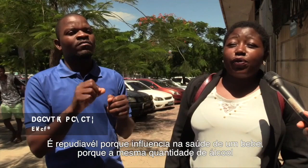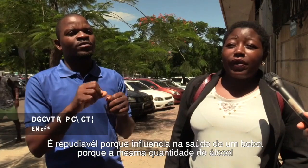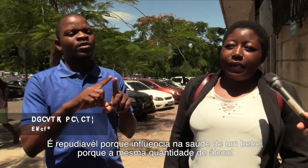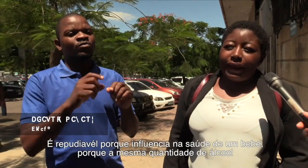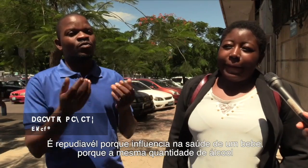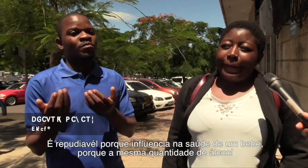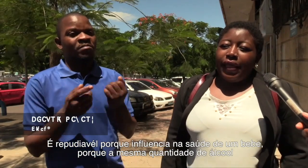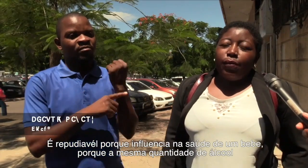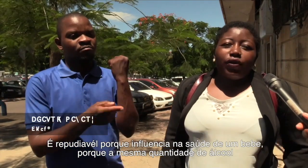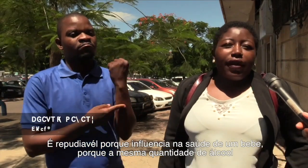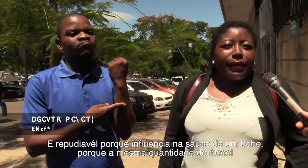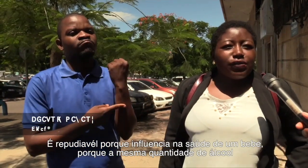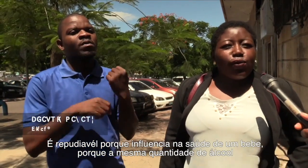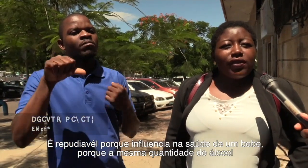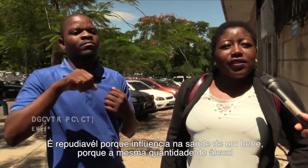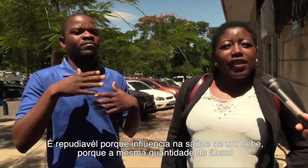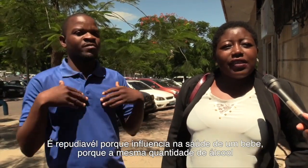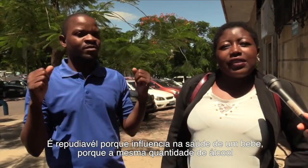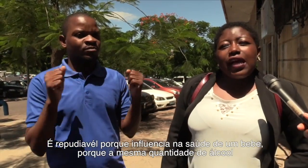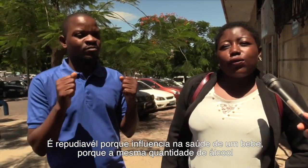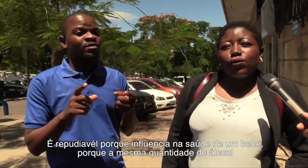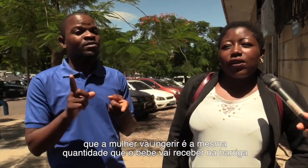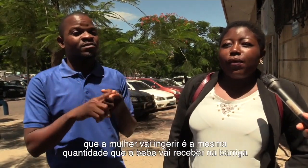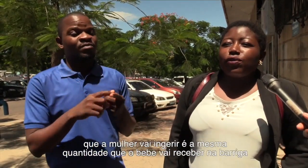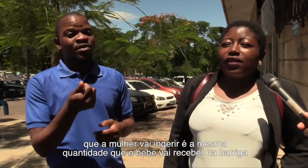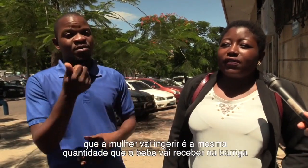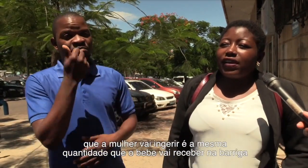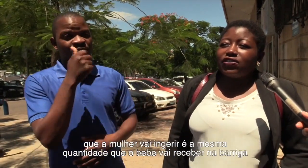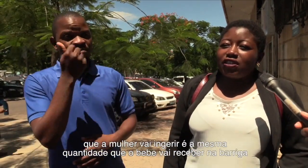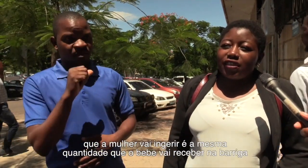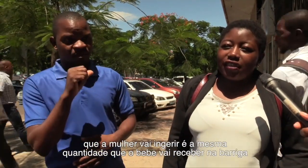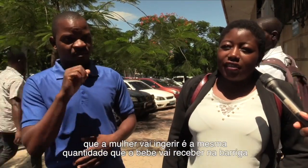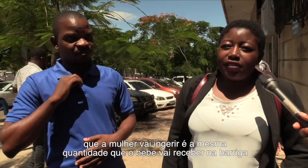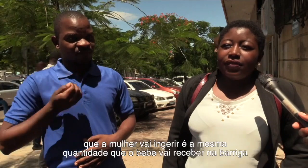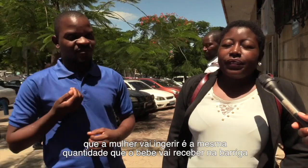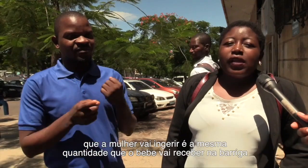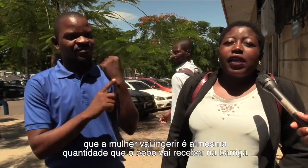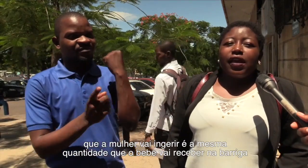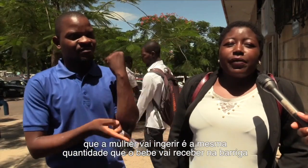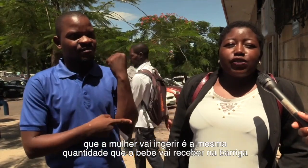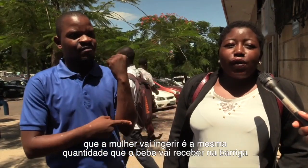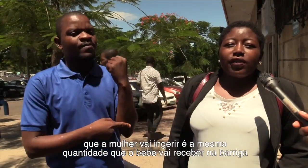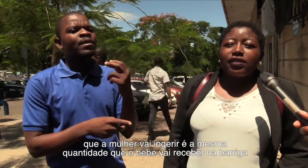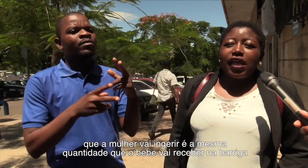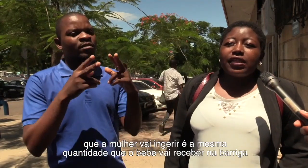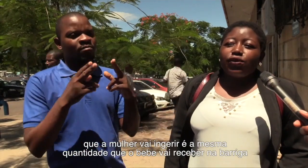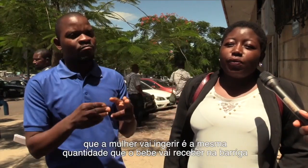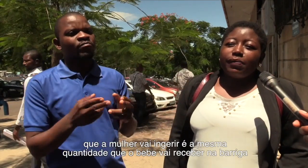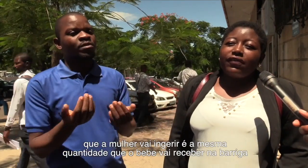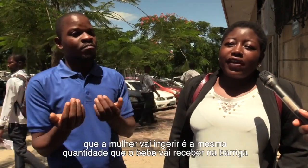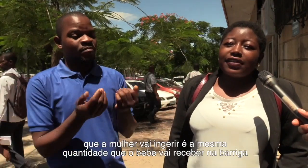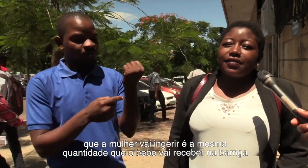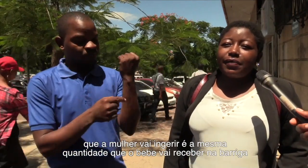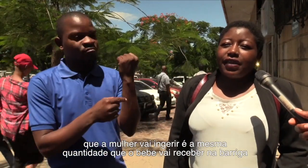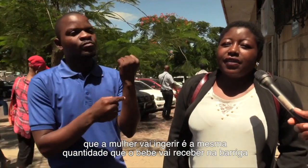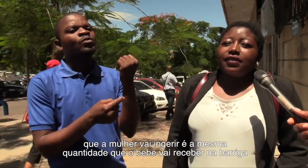do próprio bebê. Porque a mesma quantidade de álcool que a mulher vai ingerir é a mesma quantidade que o